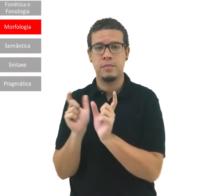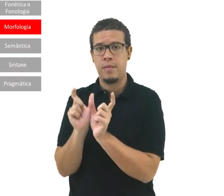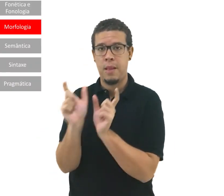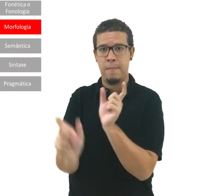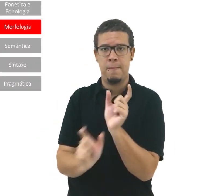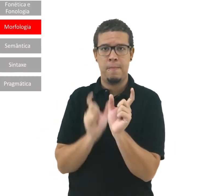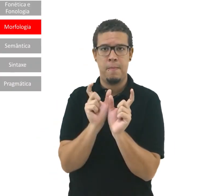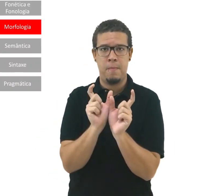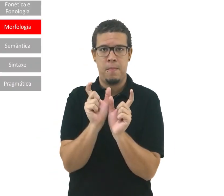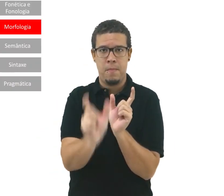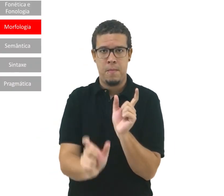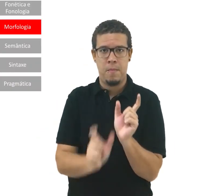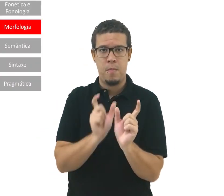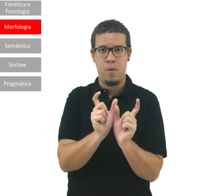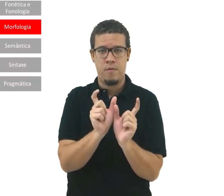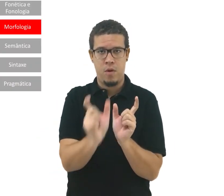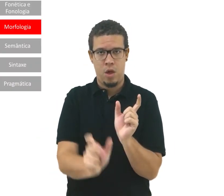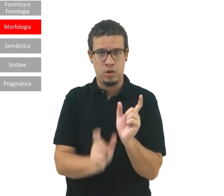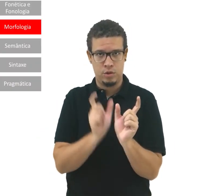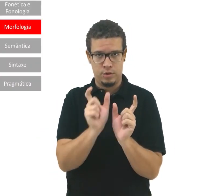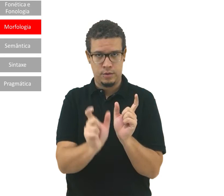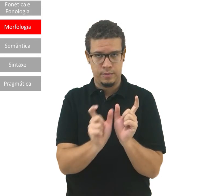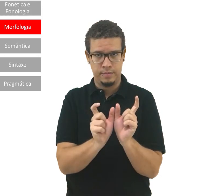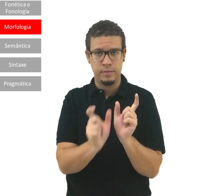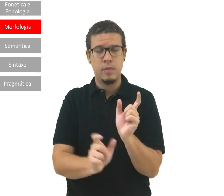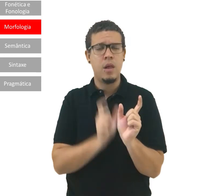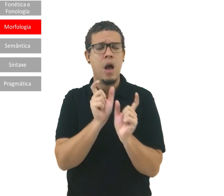Morfologia. Esse é o sinal para a morfologia.